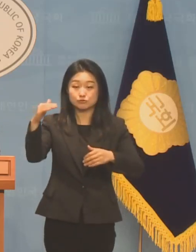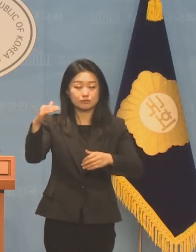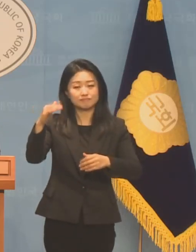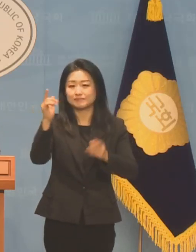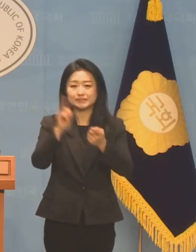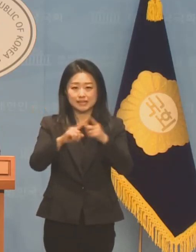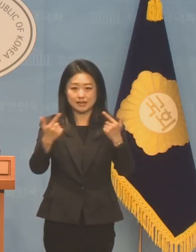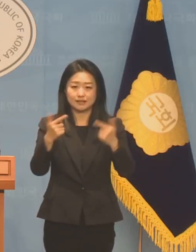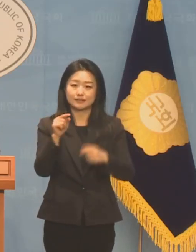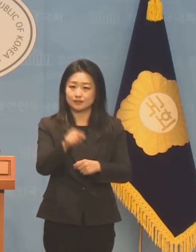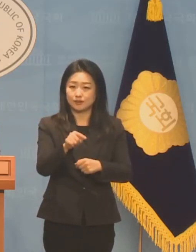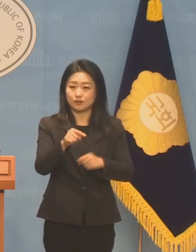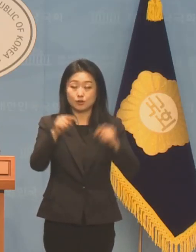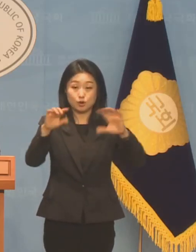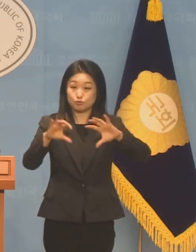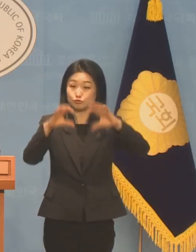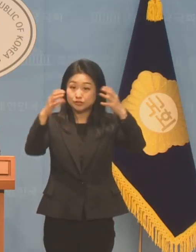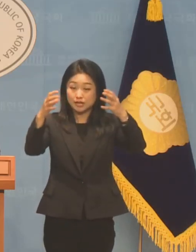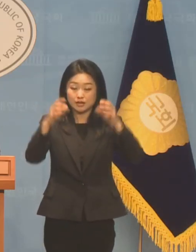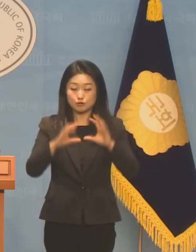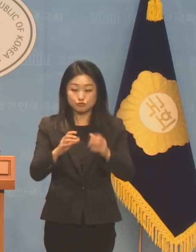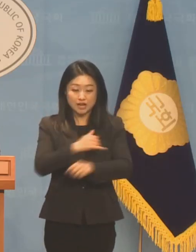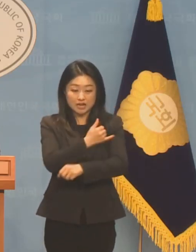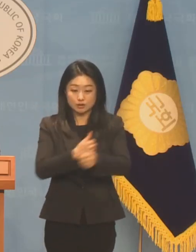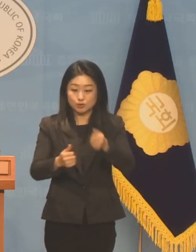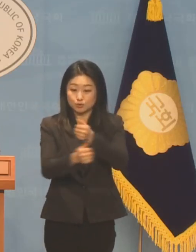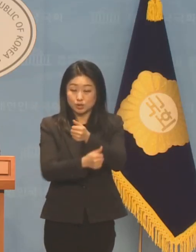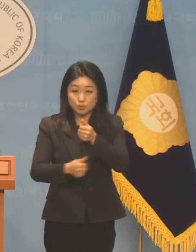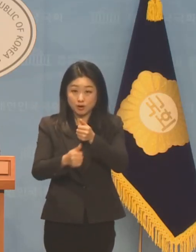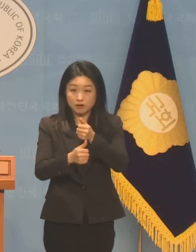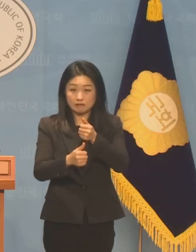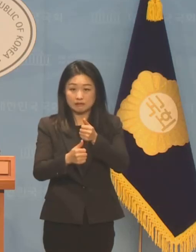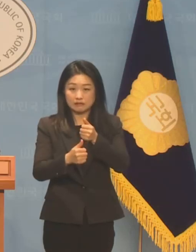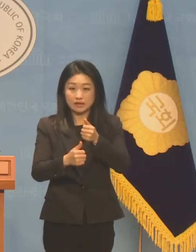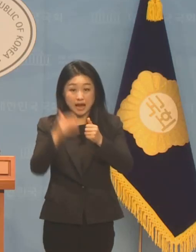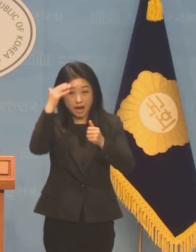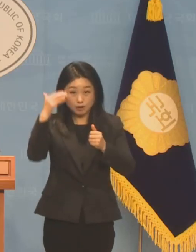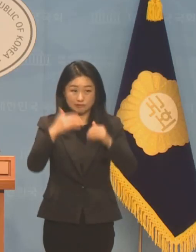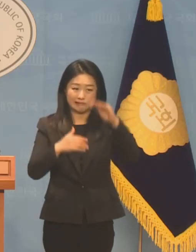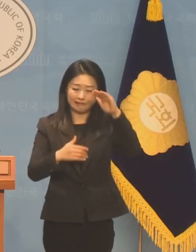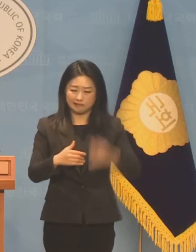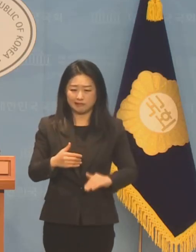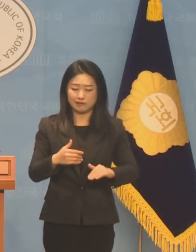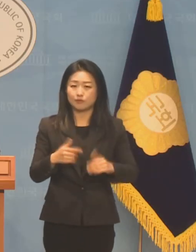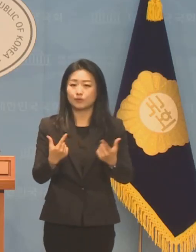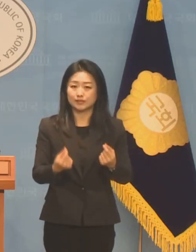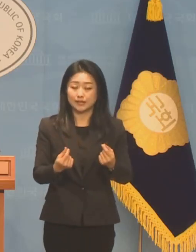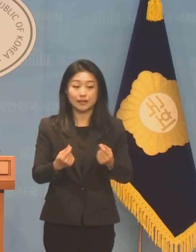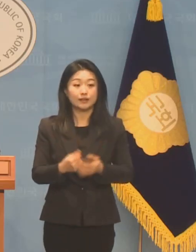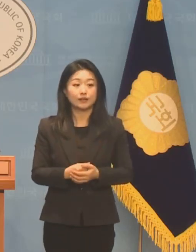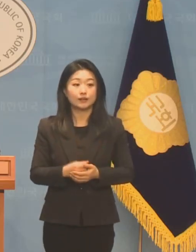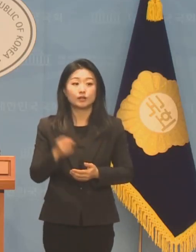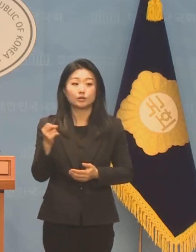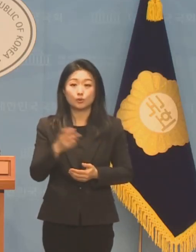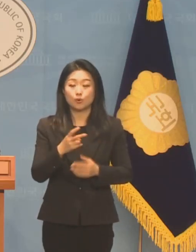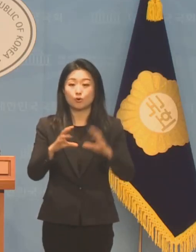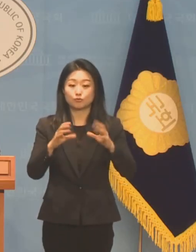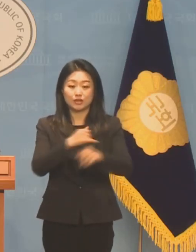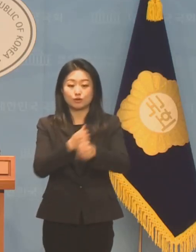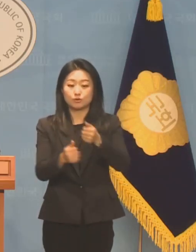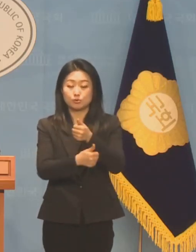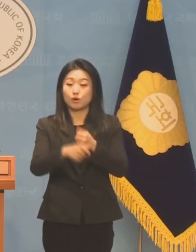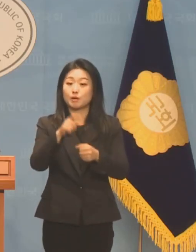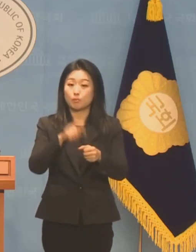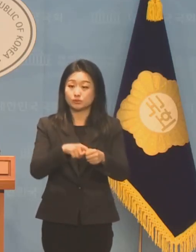있으며 국제적으로 국가인권의 수준을 실추시키는 것입니다. 아울러 국가인권위원회의